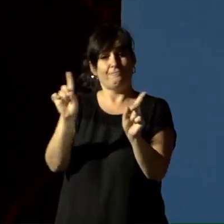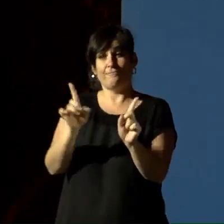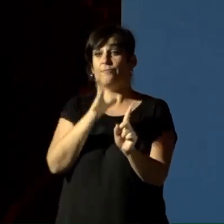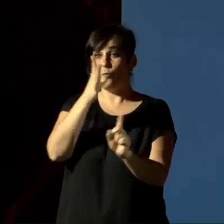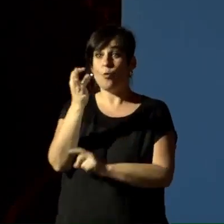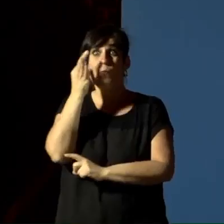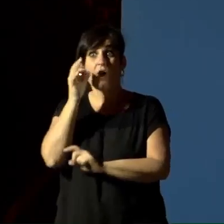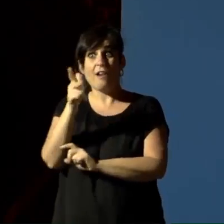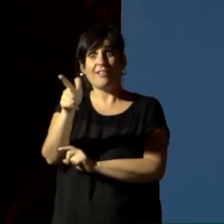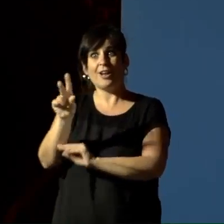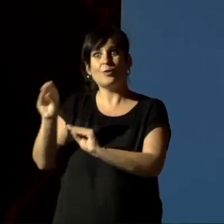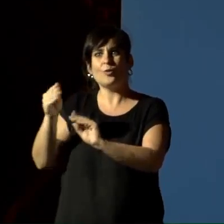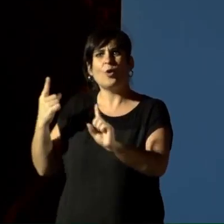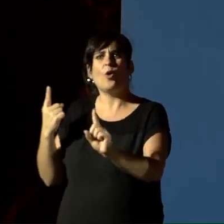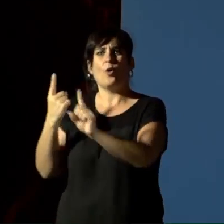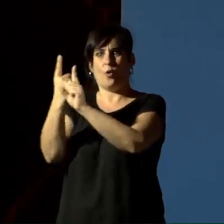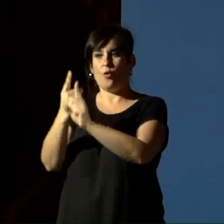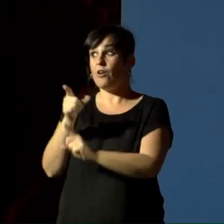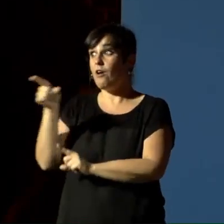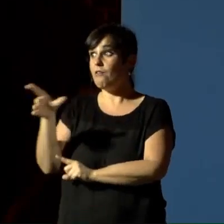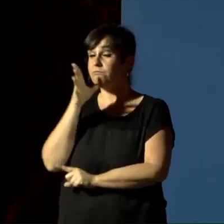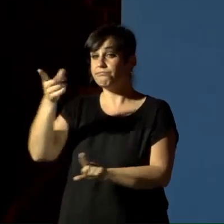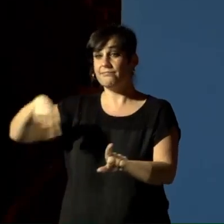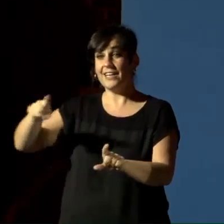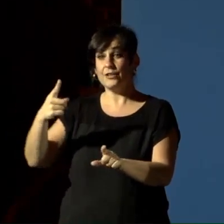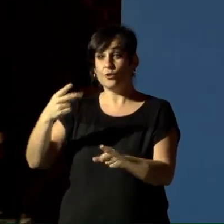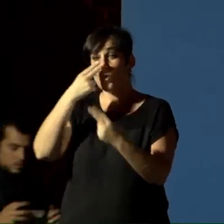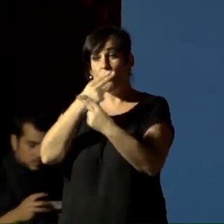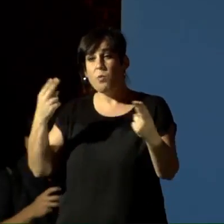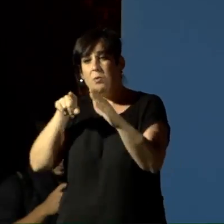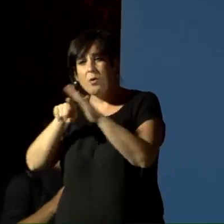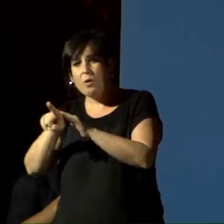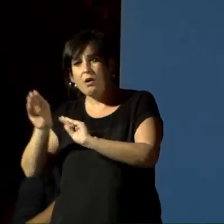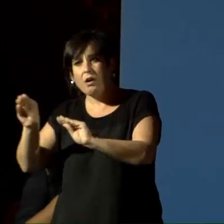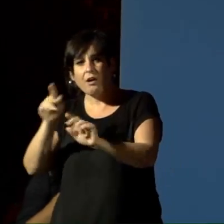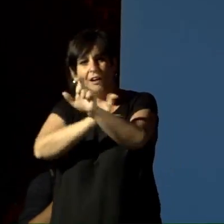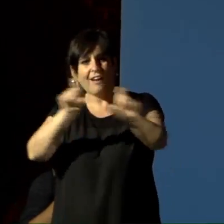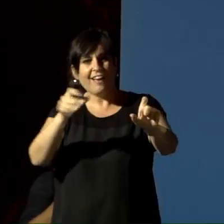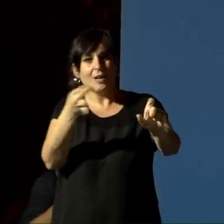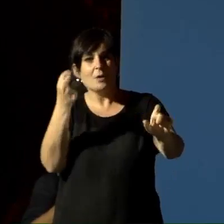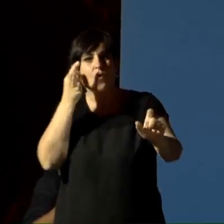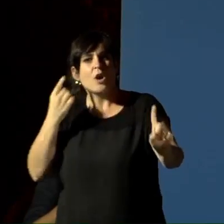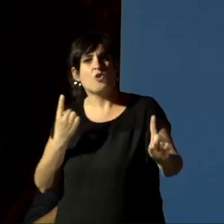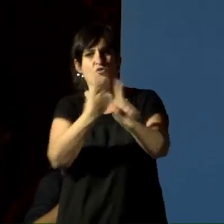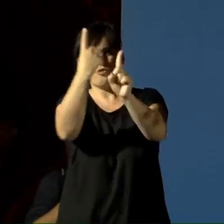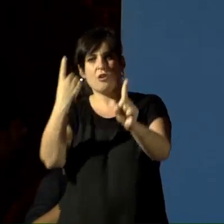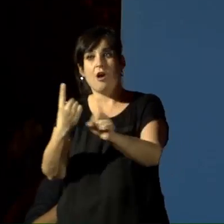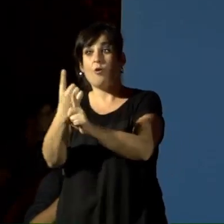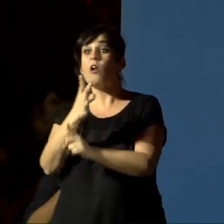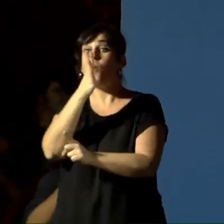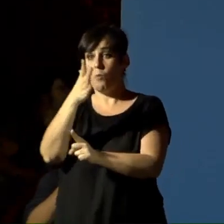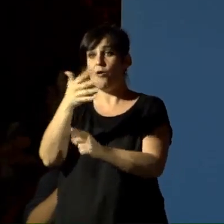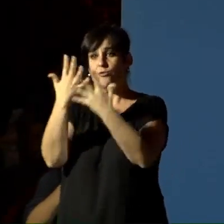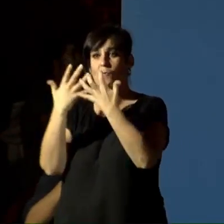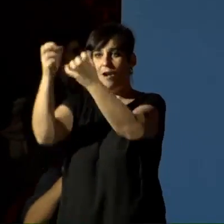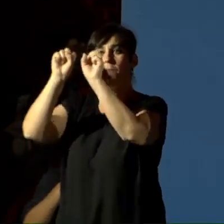das mulleres, porque a súa forma de entender a xestión do público vai en contra da xente, vai en contra das mulleres, e tamén por eso van saír.